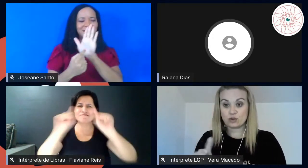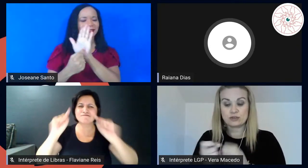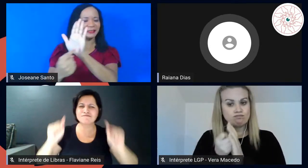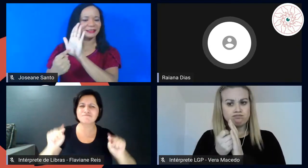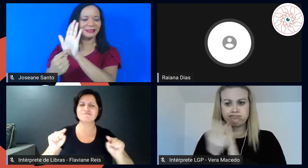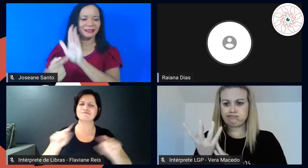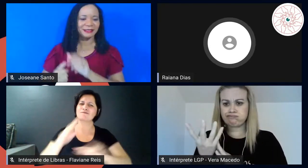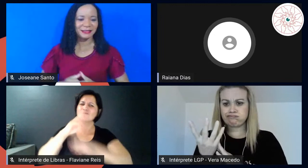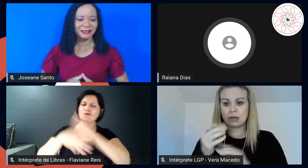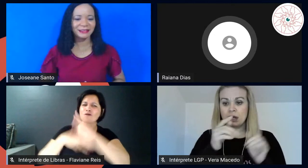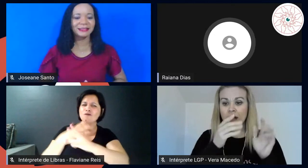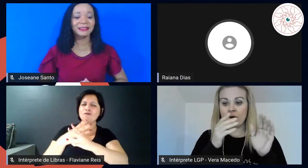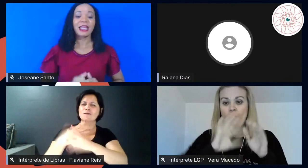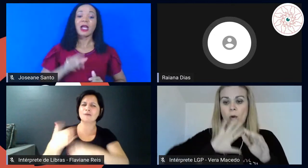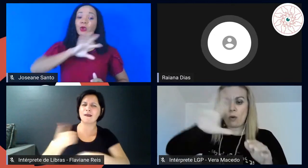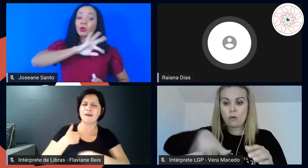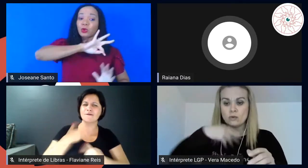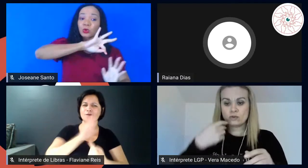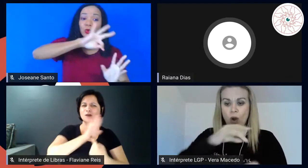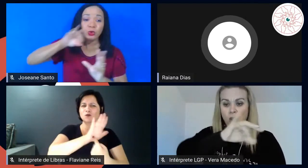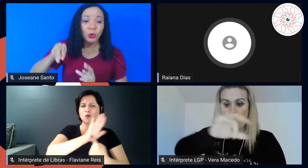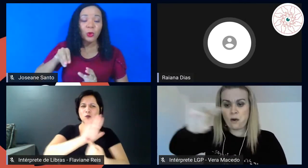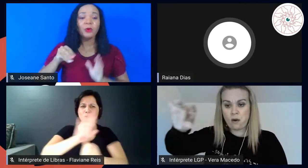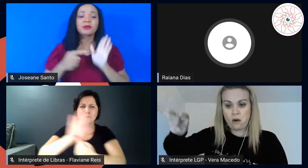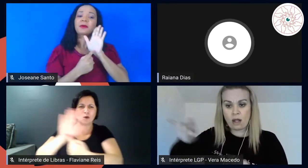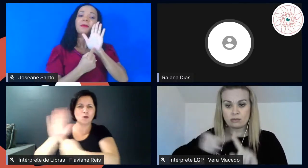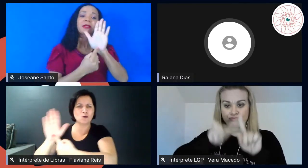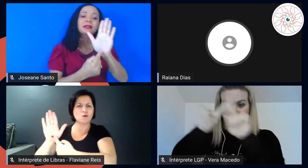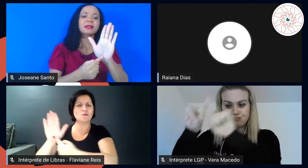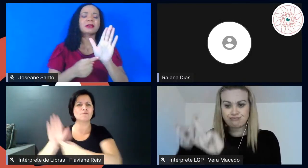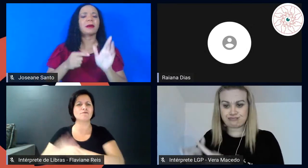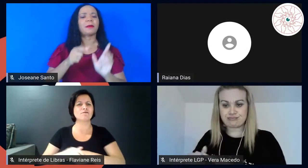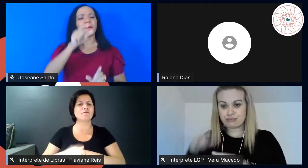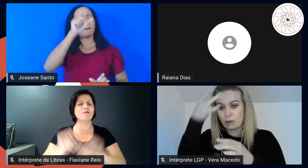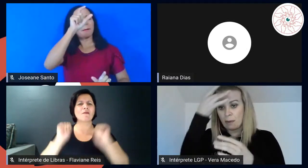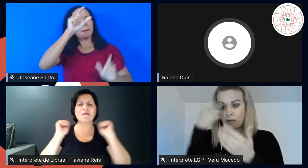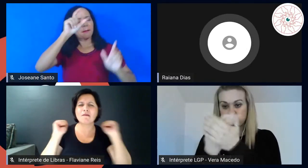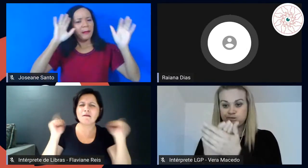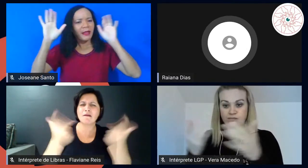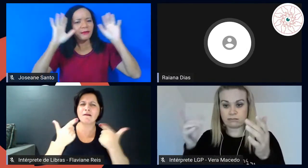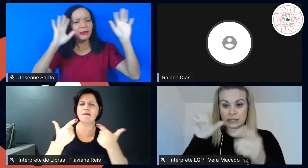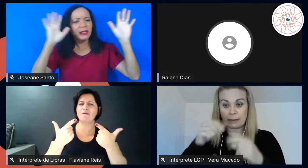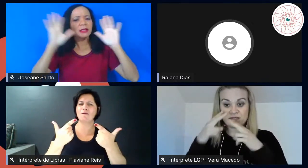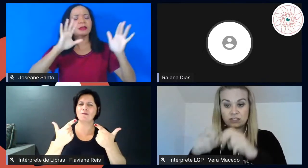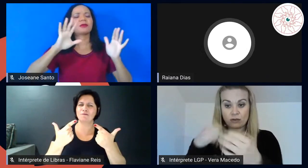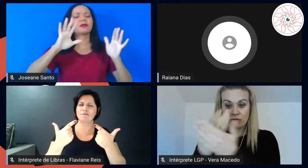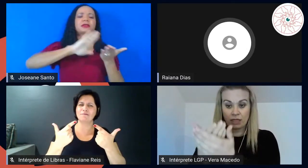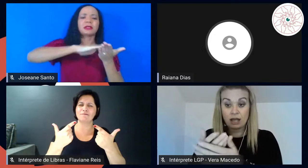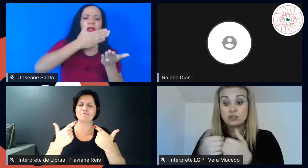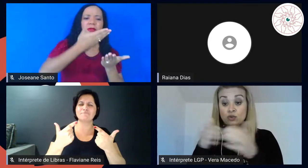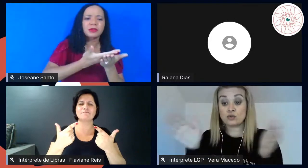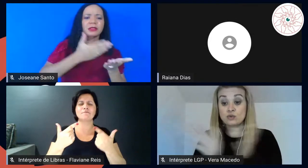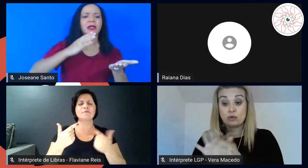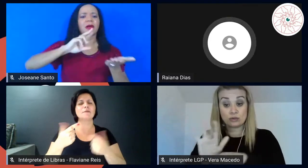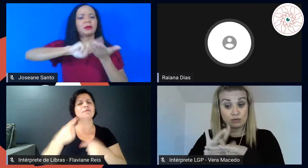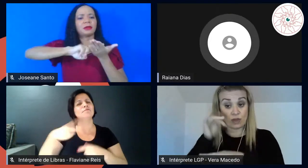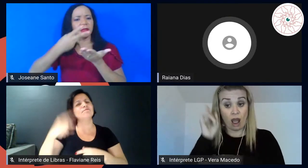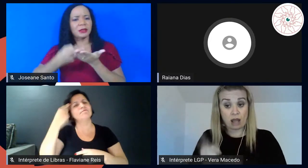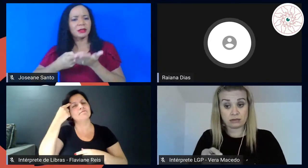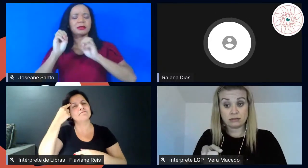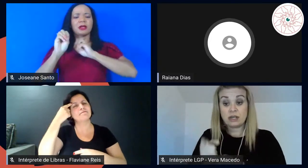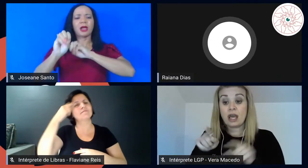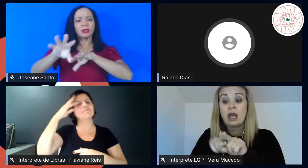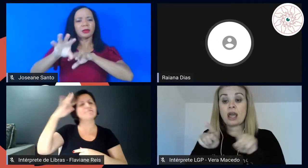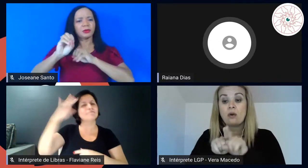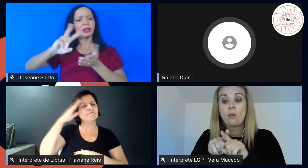diversas partes do mundo que irão apresentar suas contribuições. Todos estes profissionais, eles